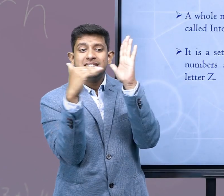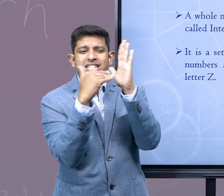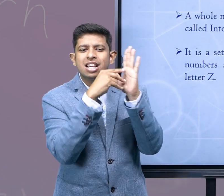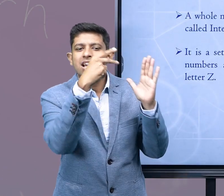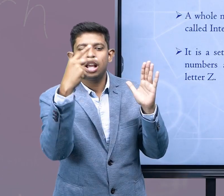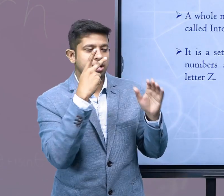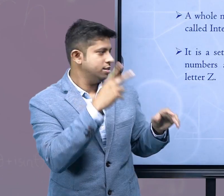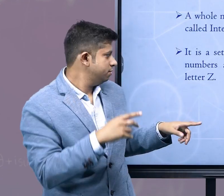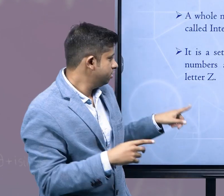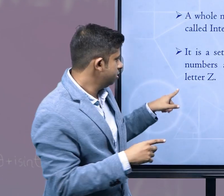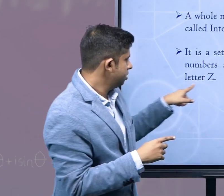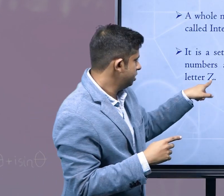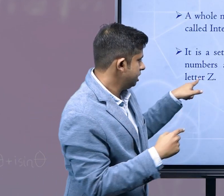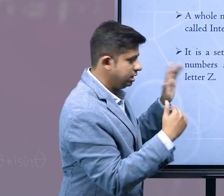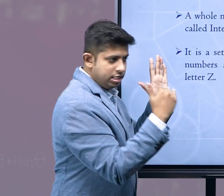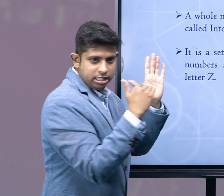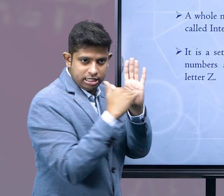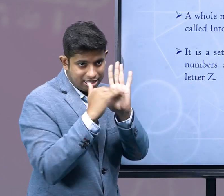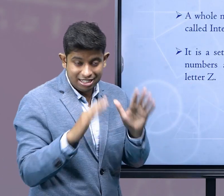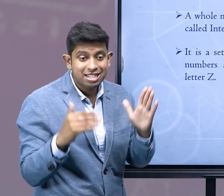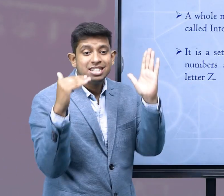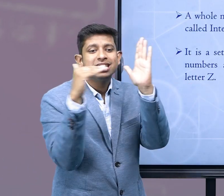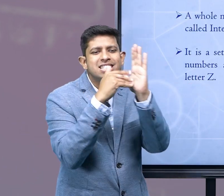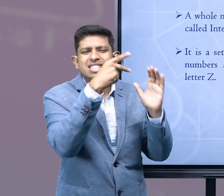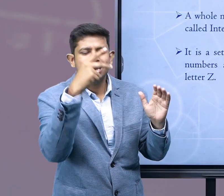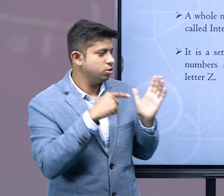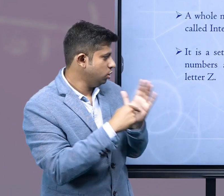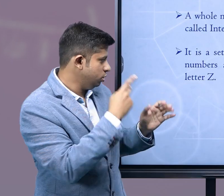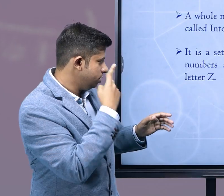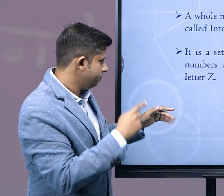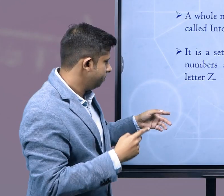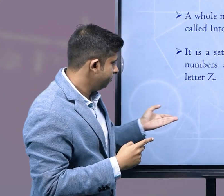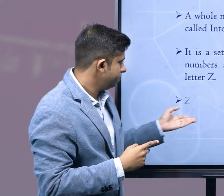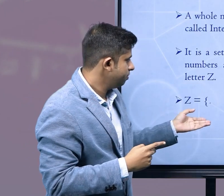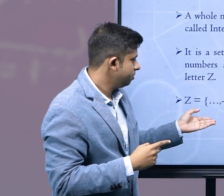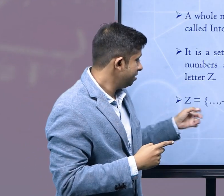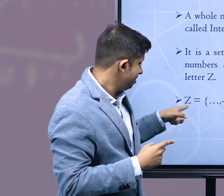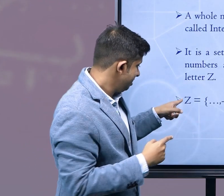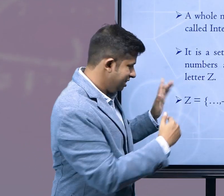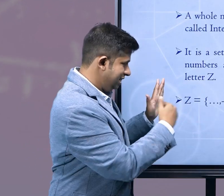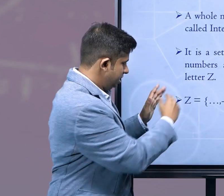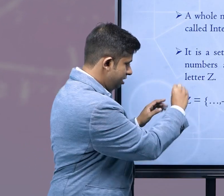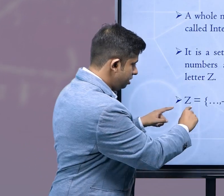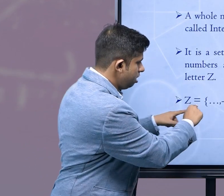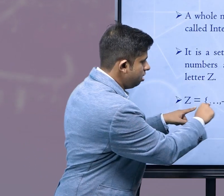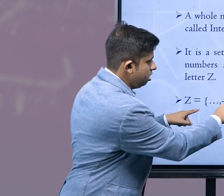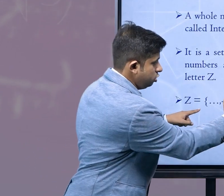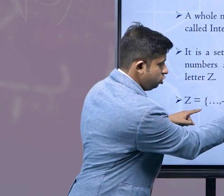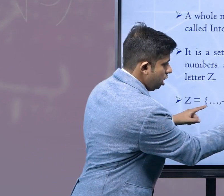और ऋणात्मक प्राकृतिक संख्याएं शामिल होती हैं। पूर्णांकों को अक्षर Z द्वारा